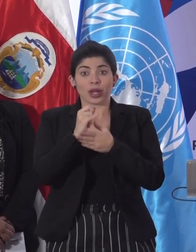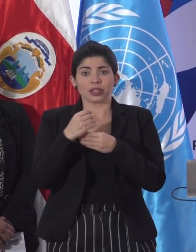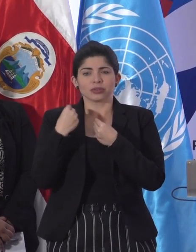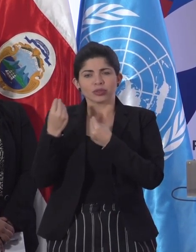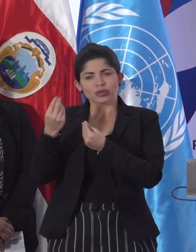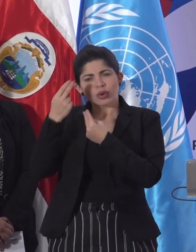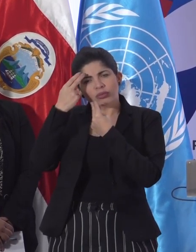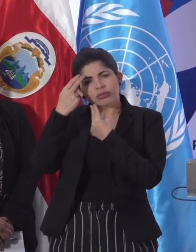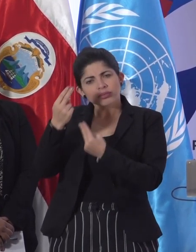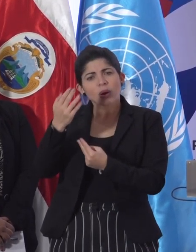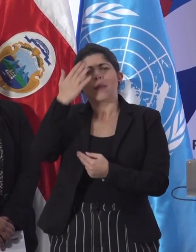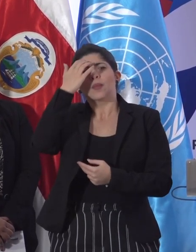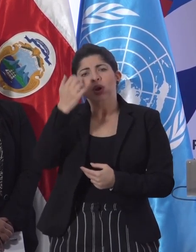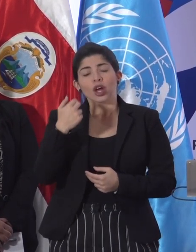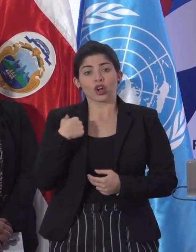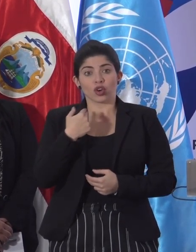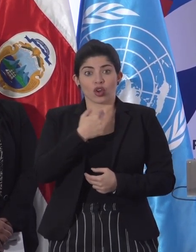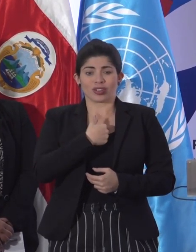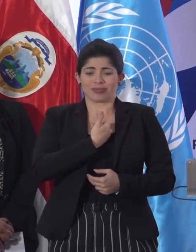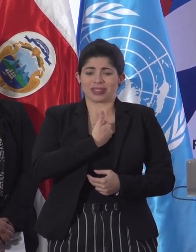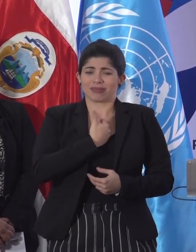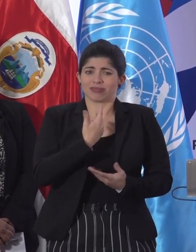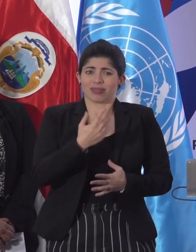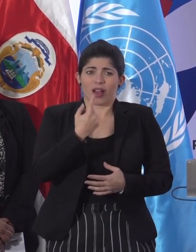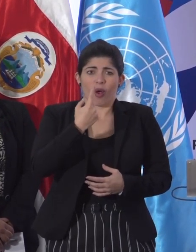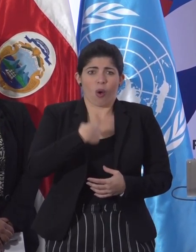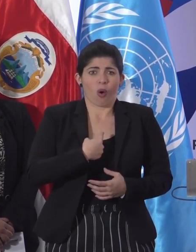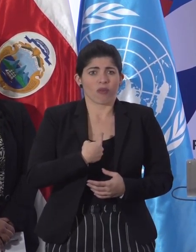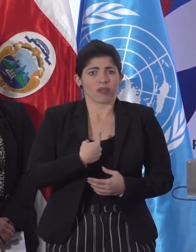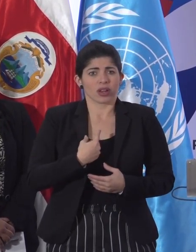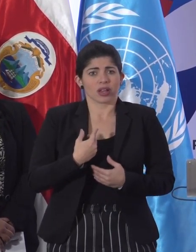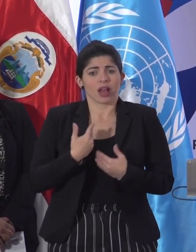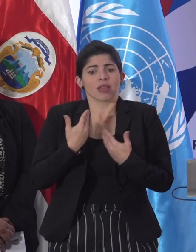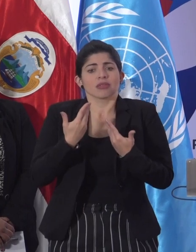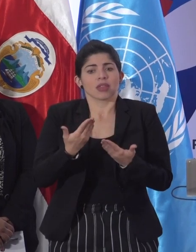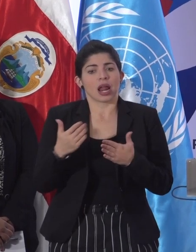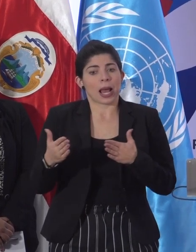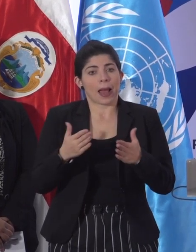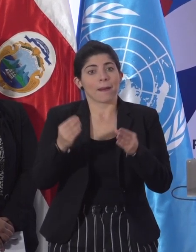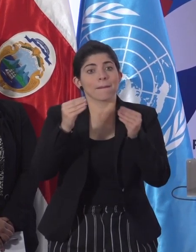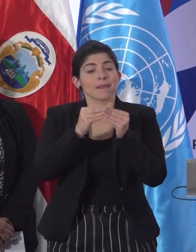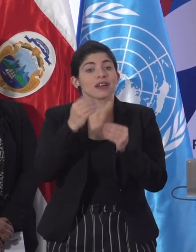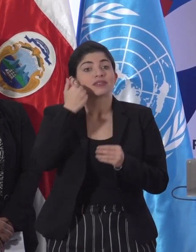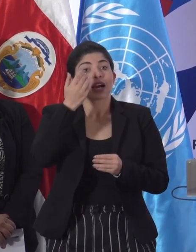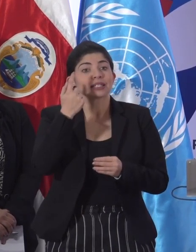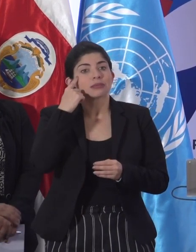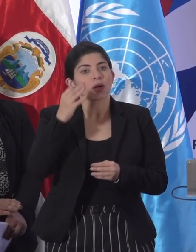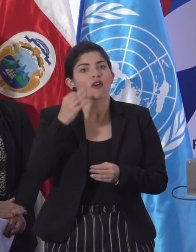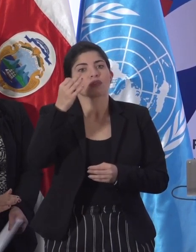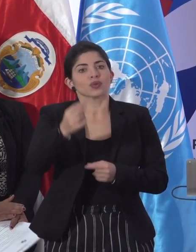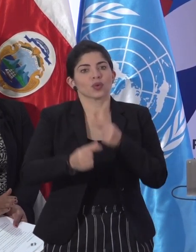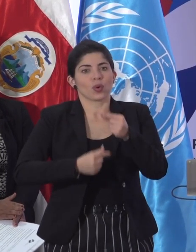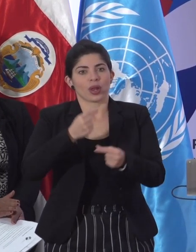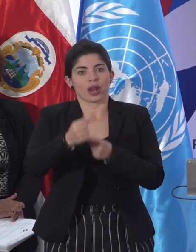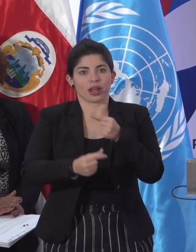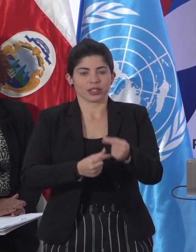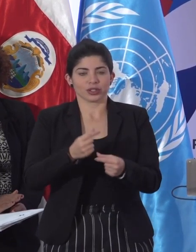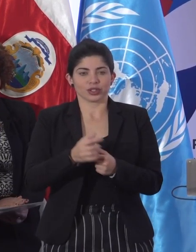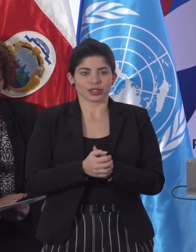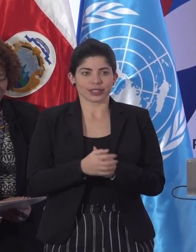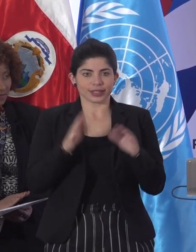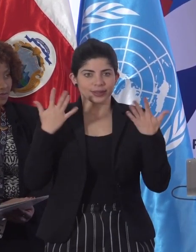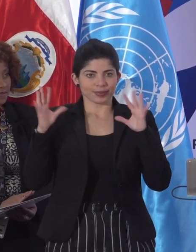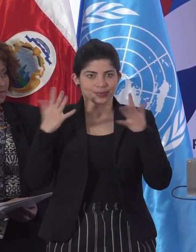tributo, porque nosotras estamos obligadas a entregarle un camino más fácil a las nuevas generaciones.